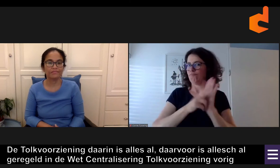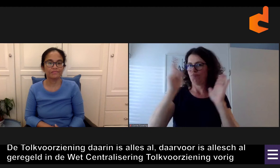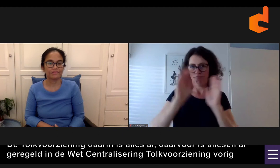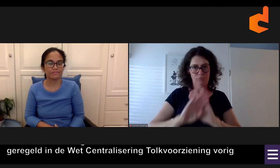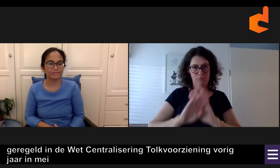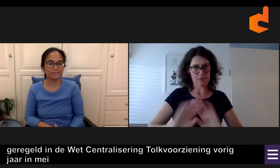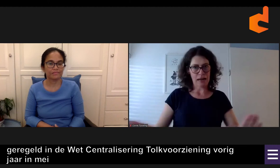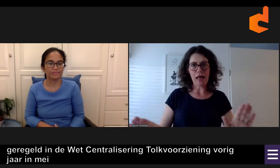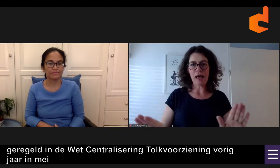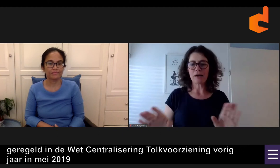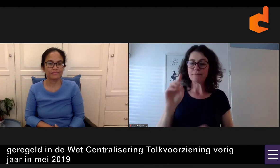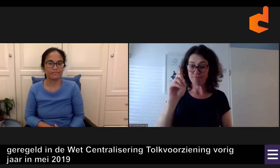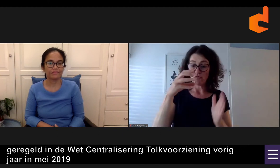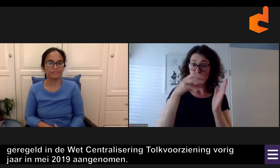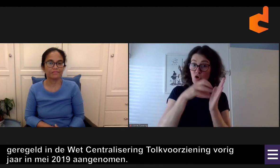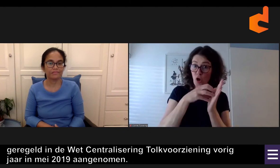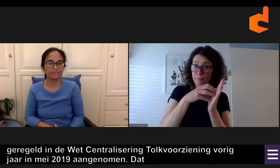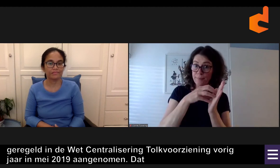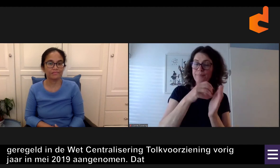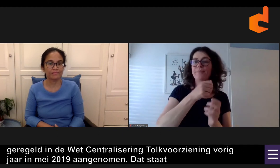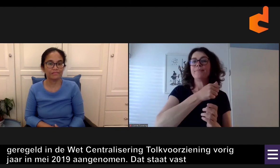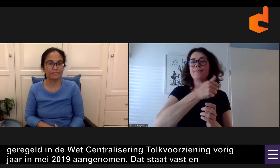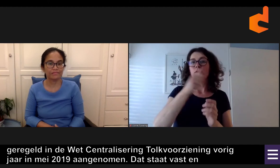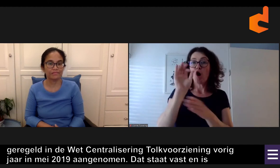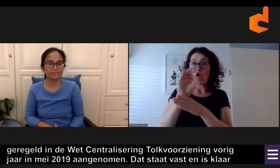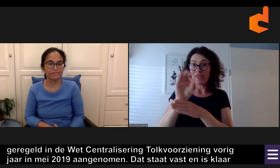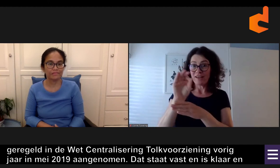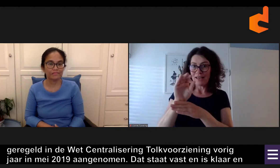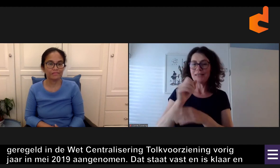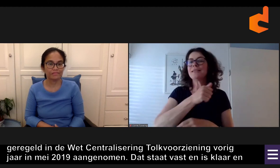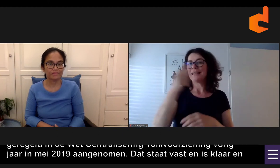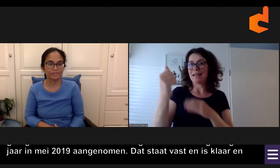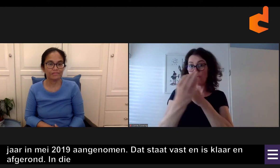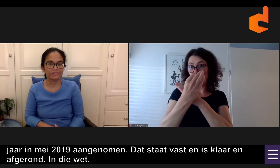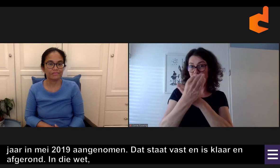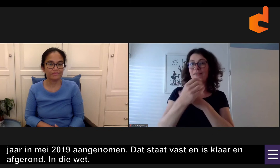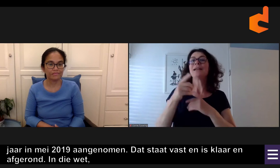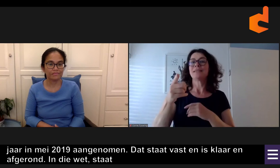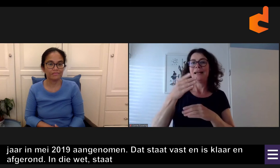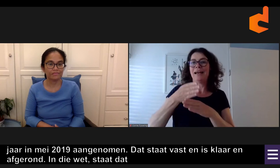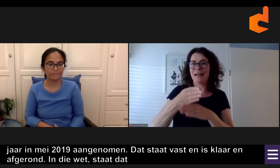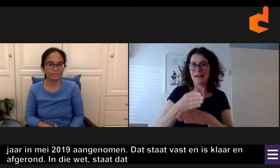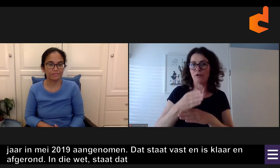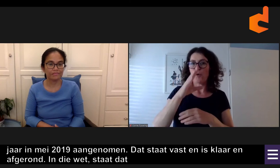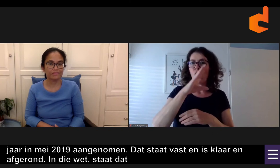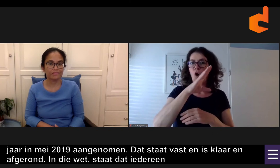aangenomen. Dus dat staat al vast, dat is klaar en afgerond. En in die wet staat dat iedereen recht heeft op